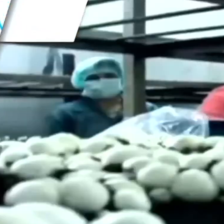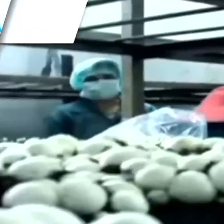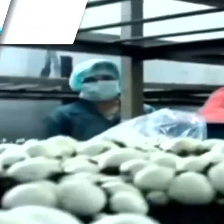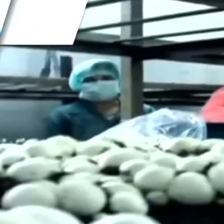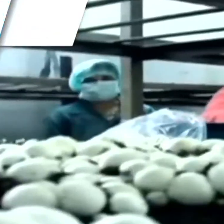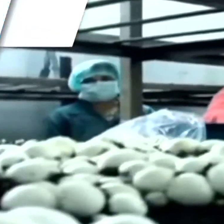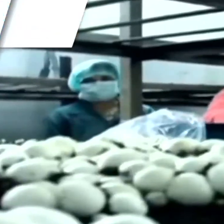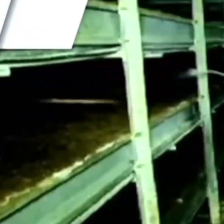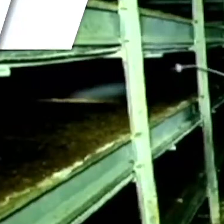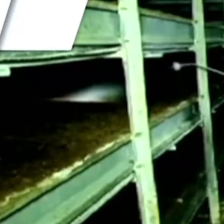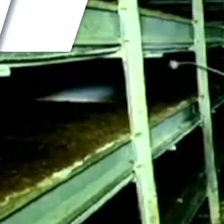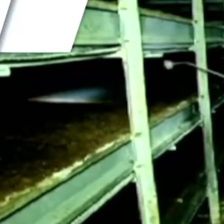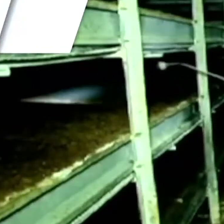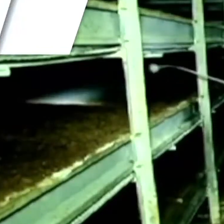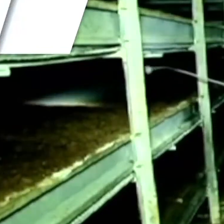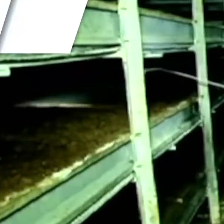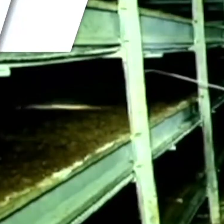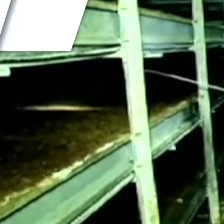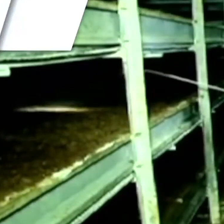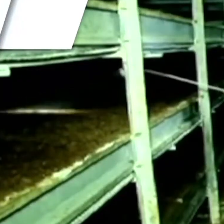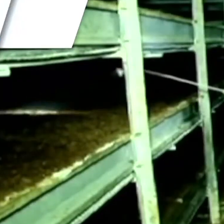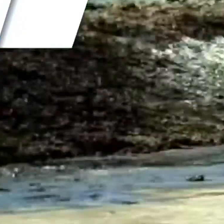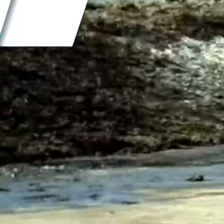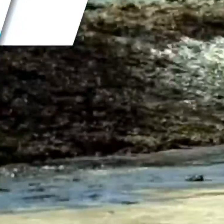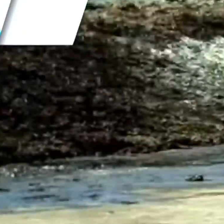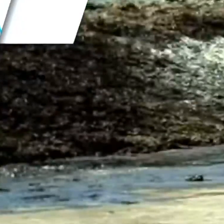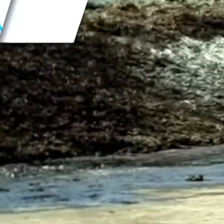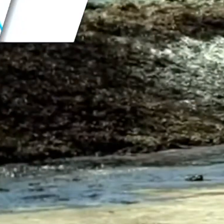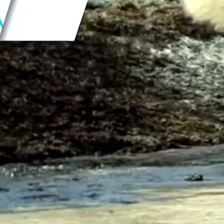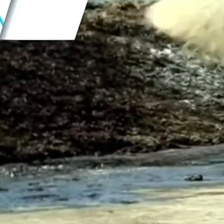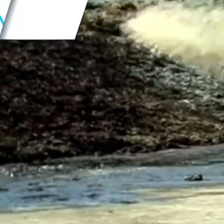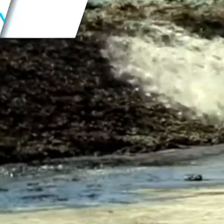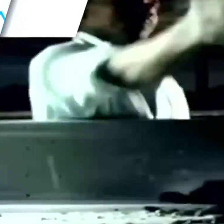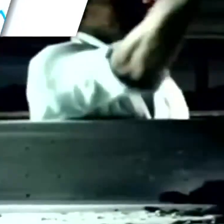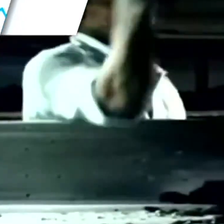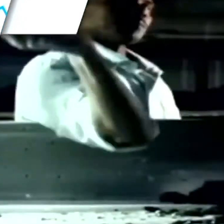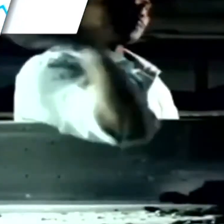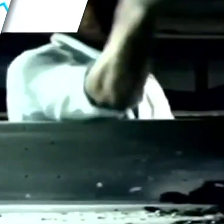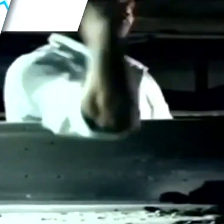लेकिन इसके लिए मशरूम की खेती से जुड़ी छोटी से छोटी जानकारी होना जरूरी है।